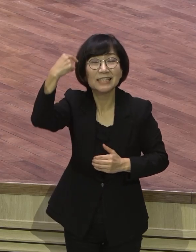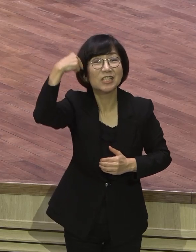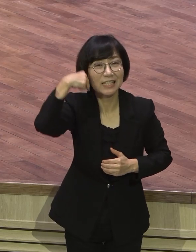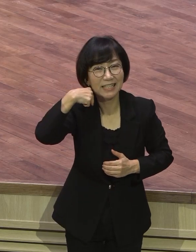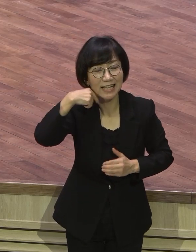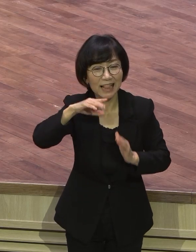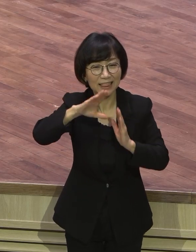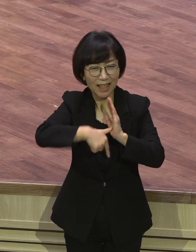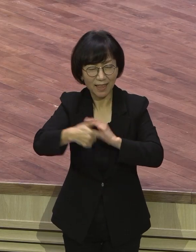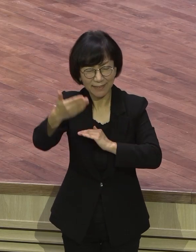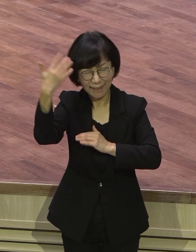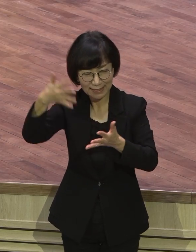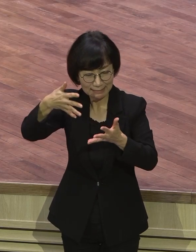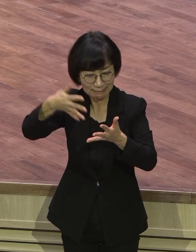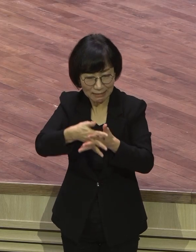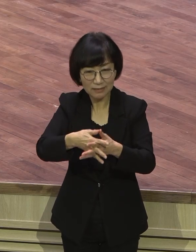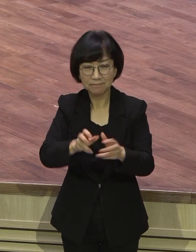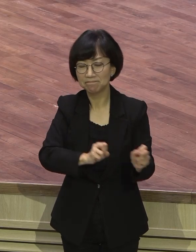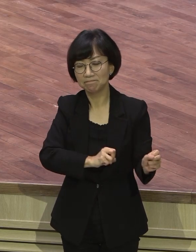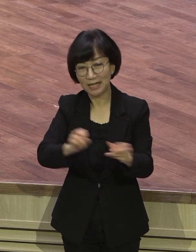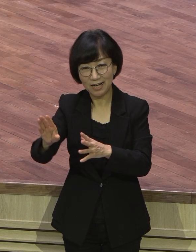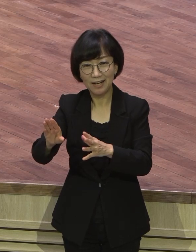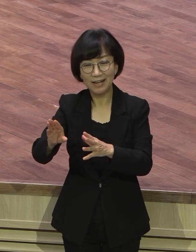예털이 깨지고 지휘됩니다